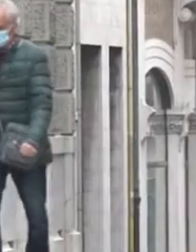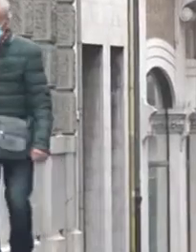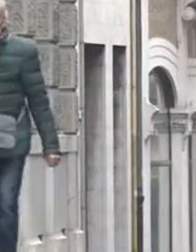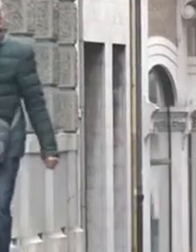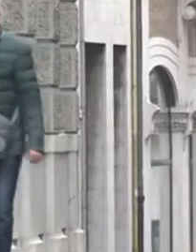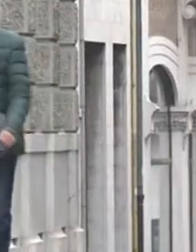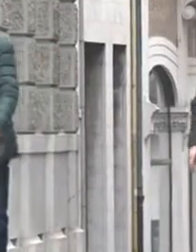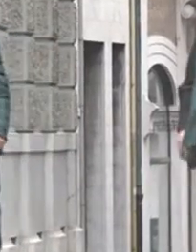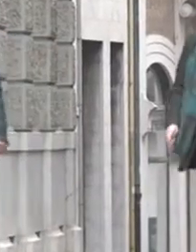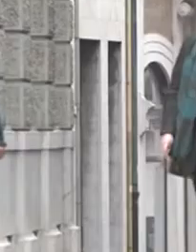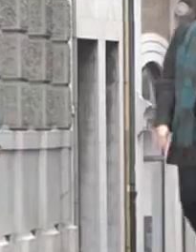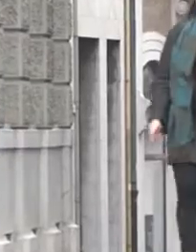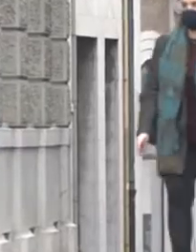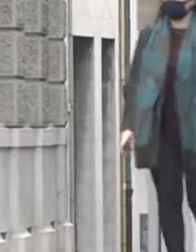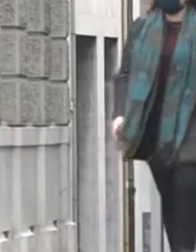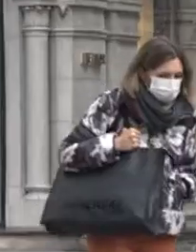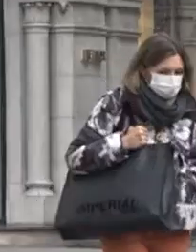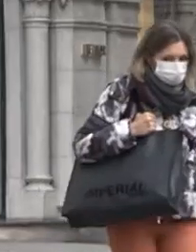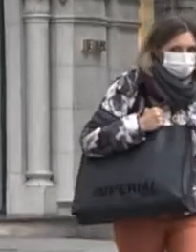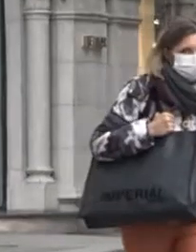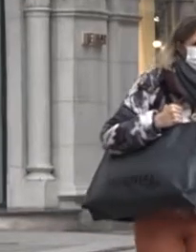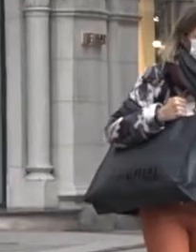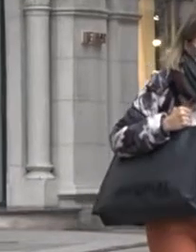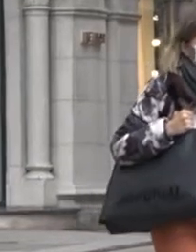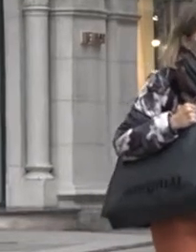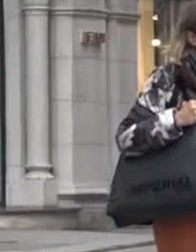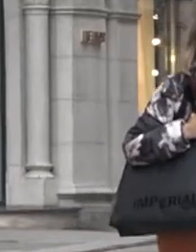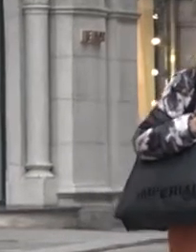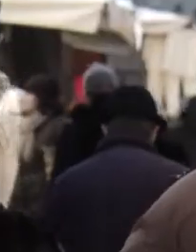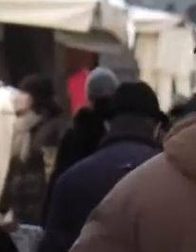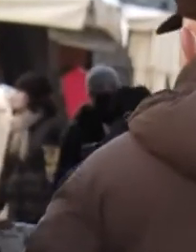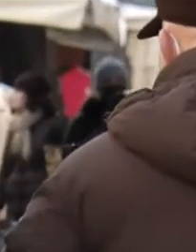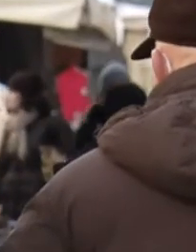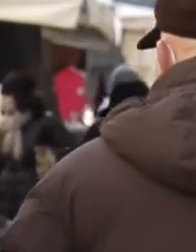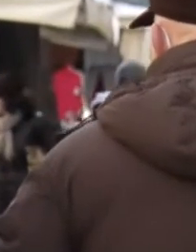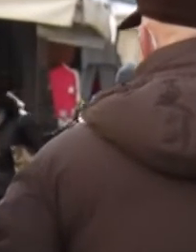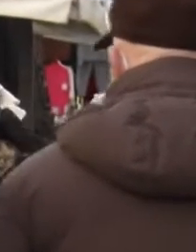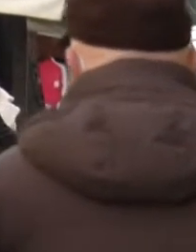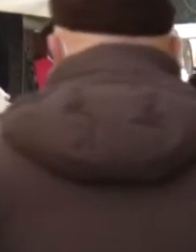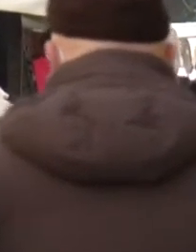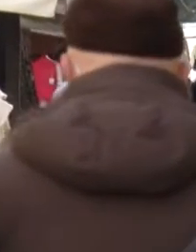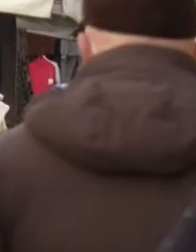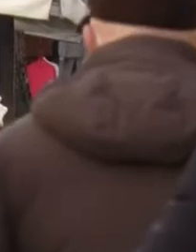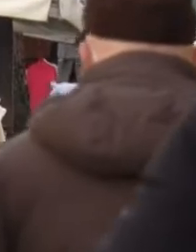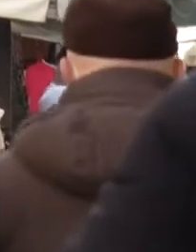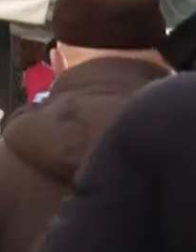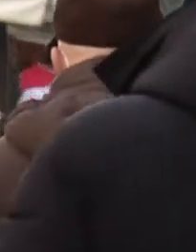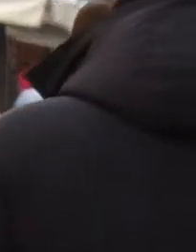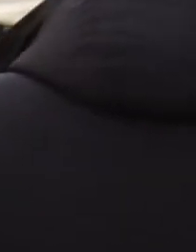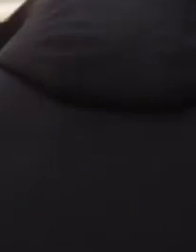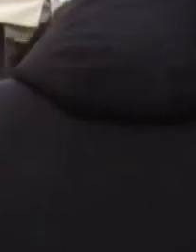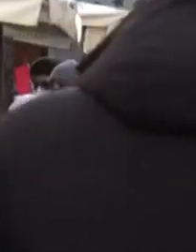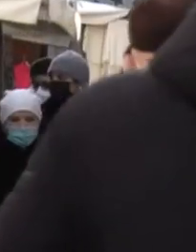esiste un momento ben preciso prima del quale è impossibile tirare le somme. Abbiamo una deadline per fare un bilancio che è